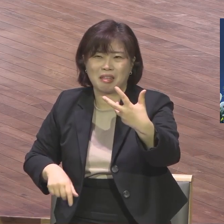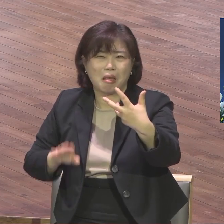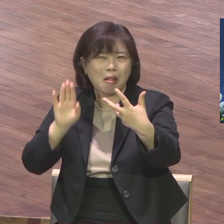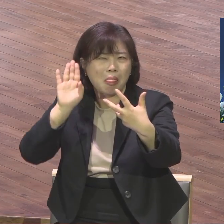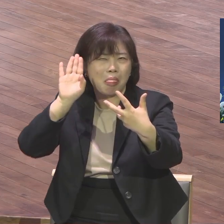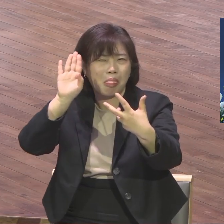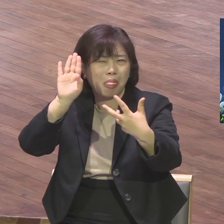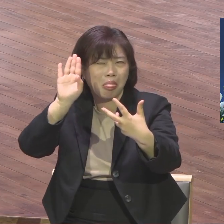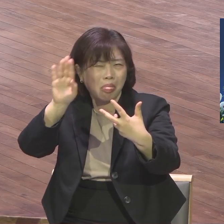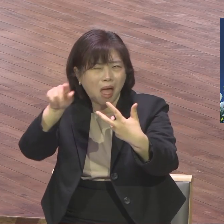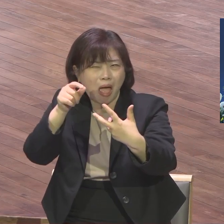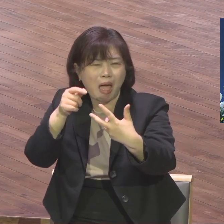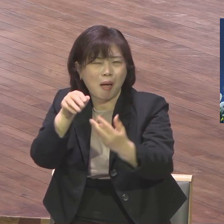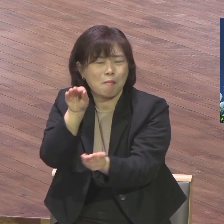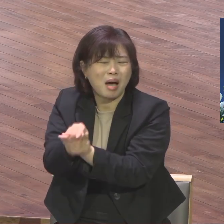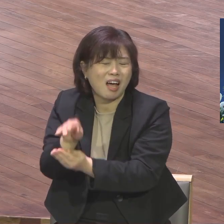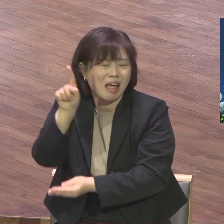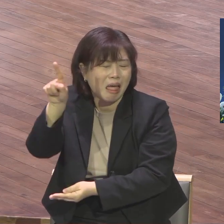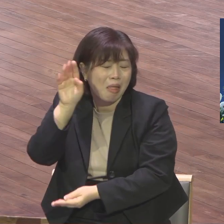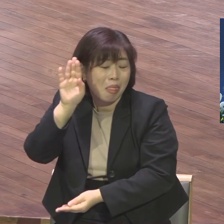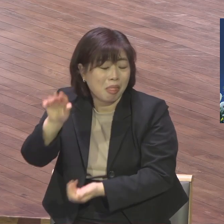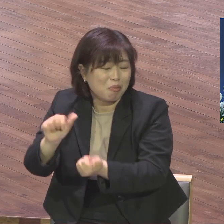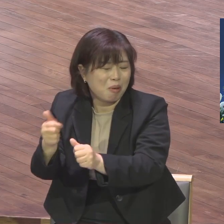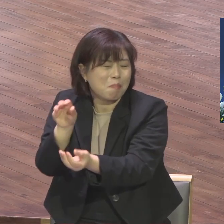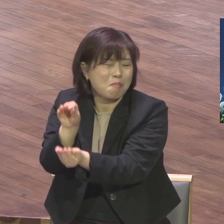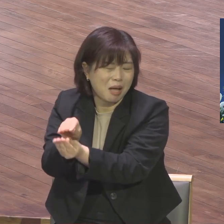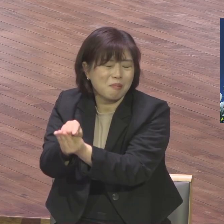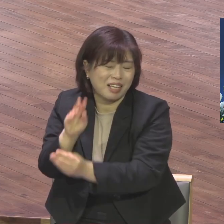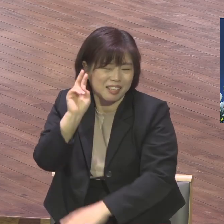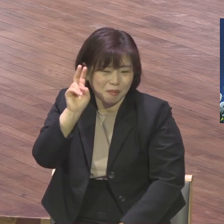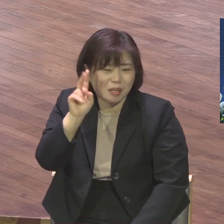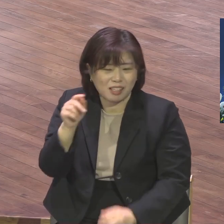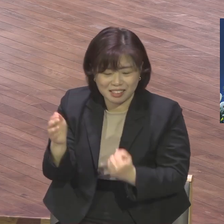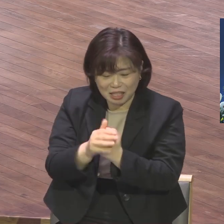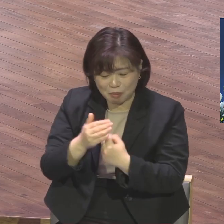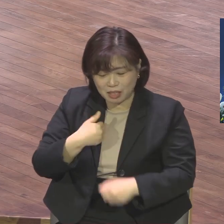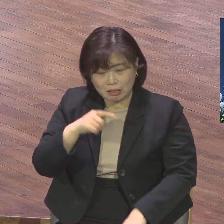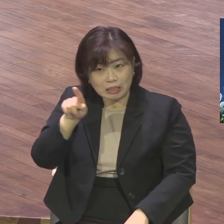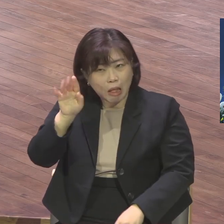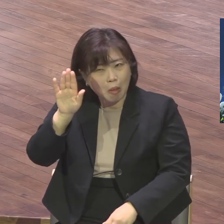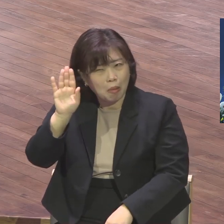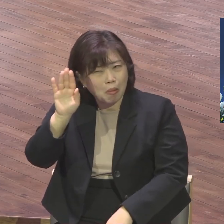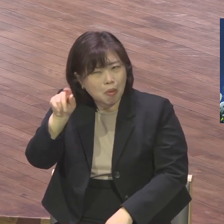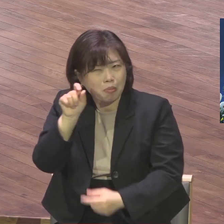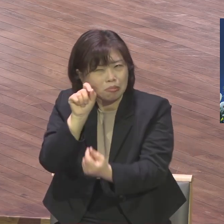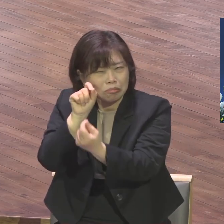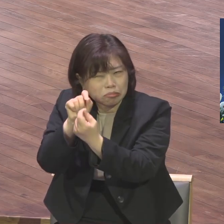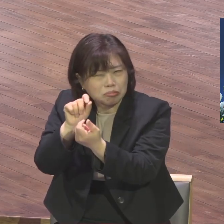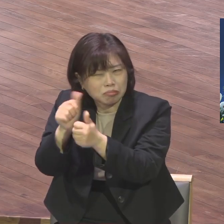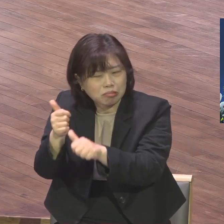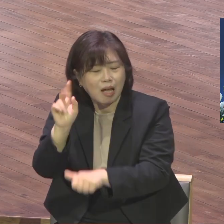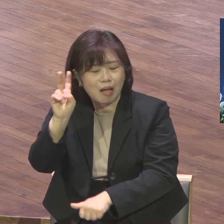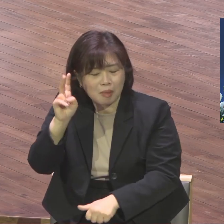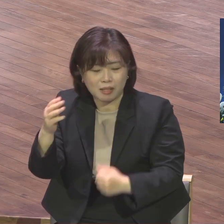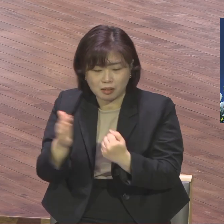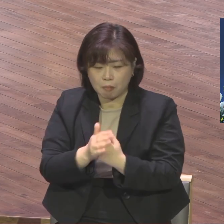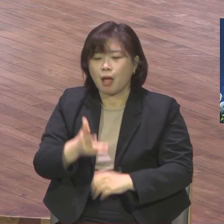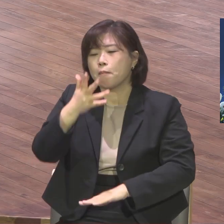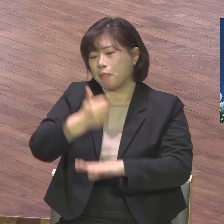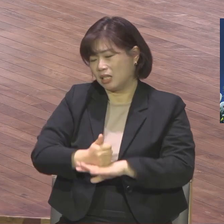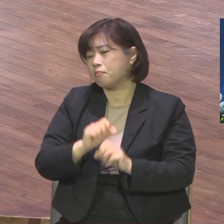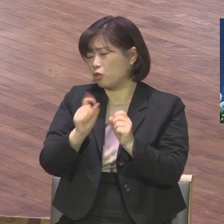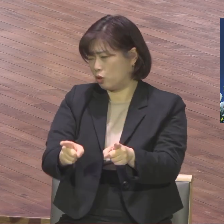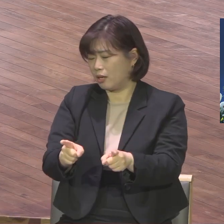참 응답은 예수가 그리스도 인생 모든 문제 해결자 되신다는 복음의 맛을 보는 것입니다. 문제 답이 있고 위기는 기회고